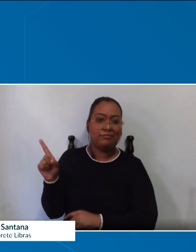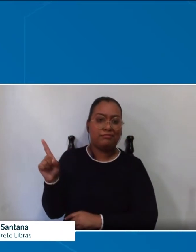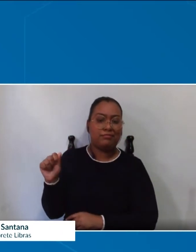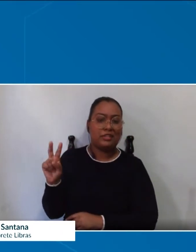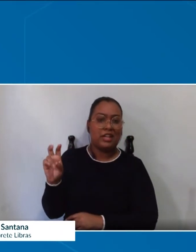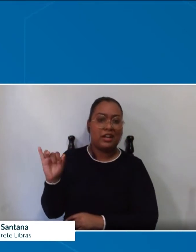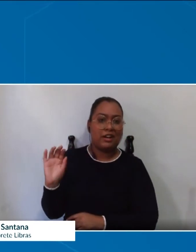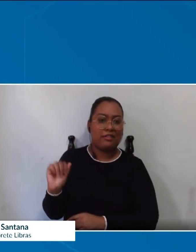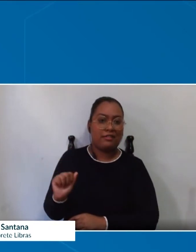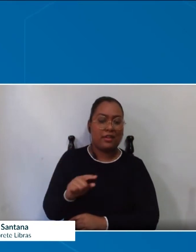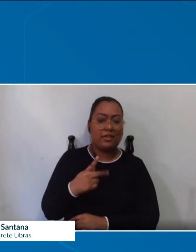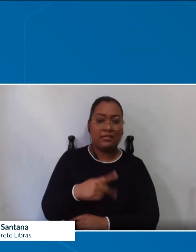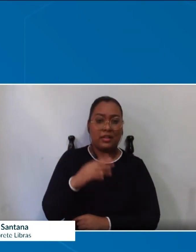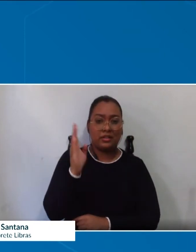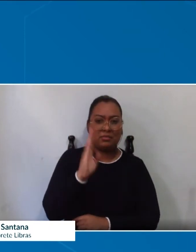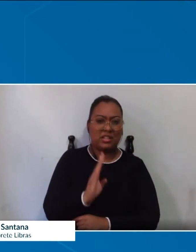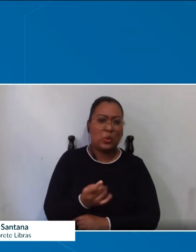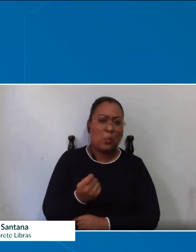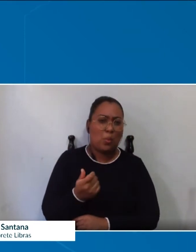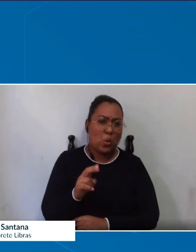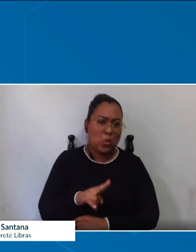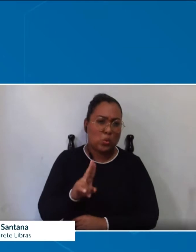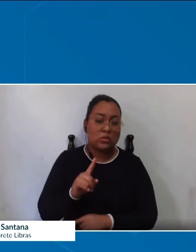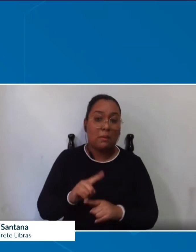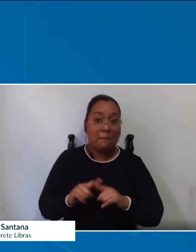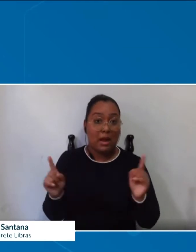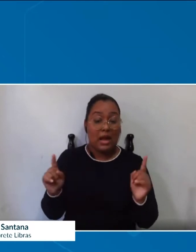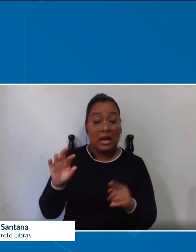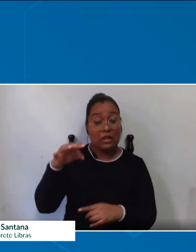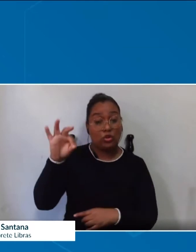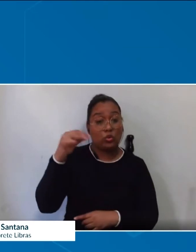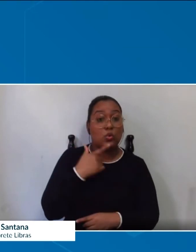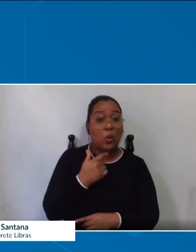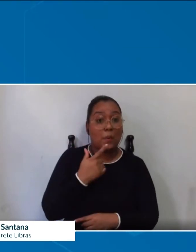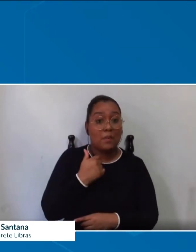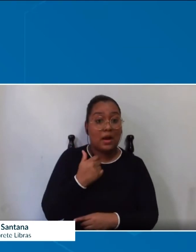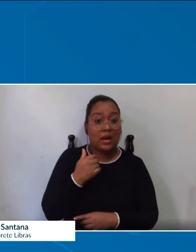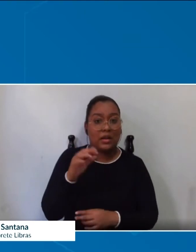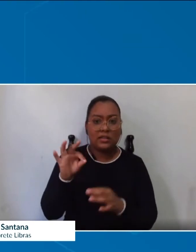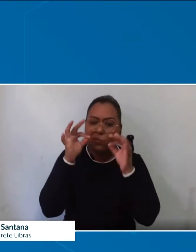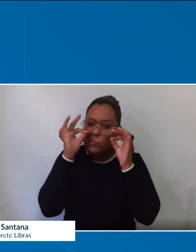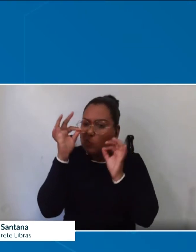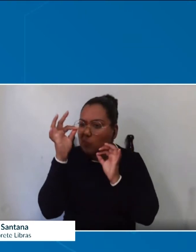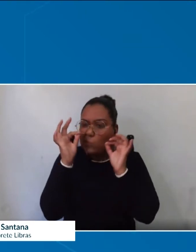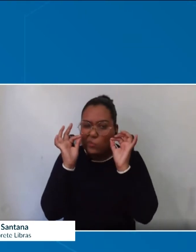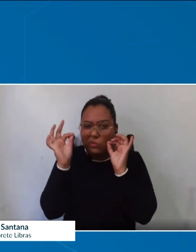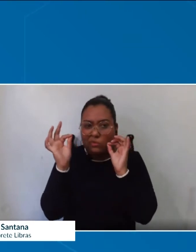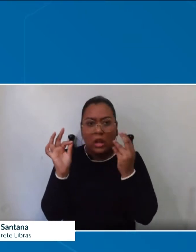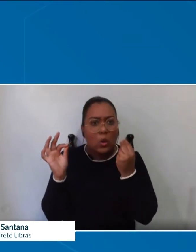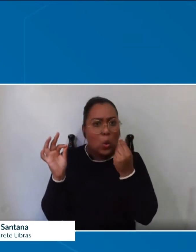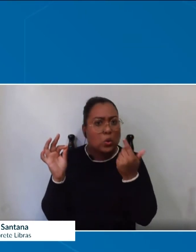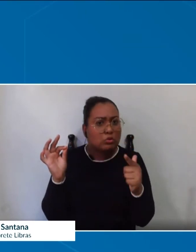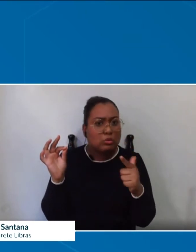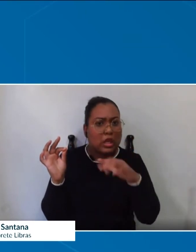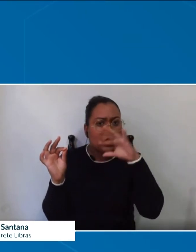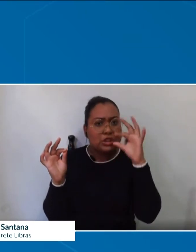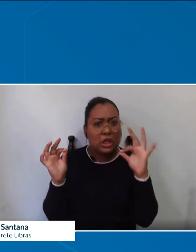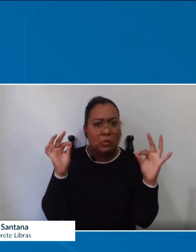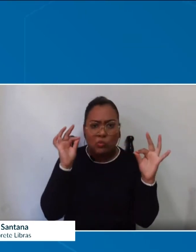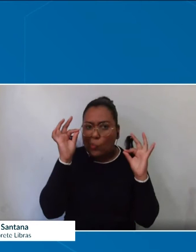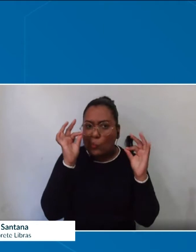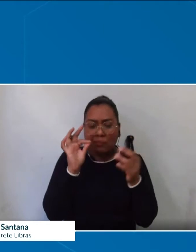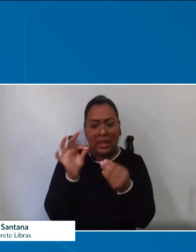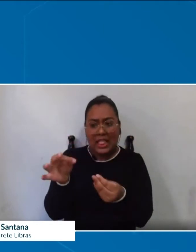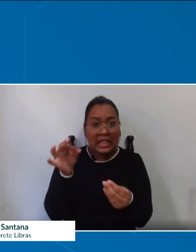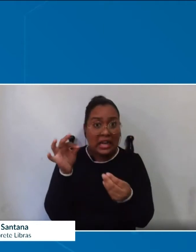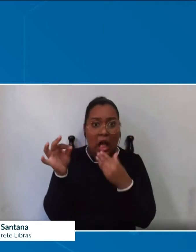tão pouco comparado a outras coisas, né? Mas a casca de tomate, sem qualquer cheiro de tomate, sem qualquer sabor de tomate, ela serve